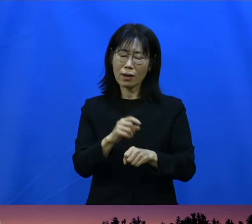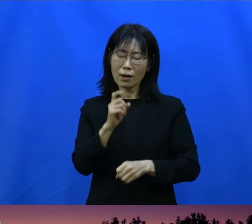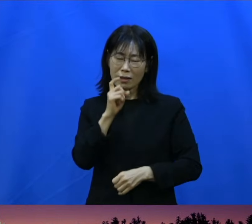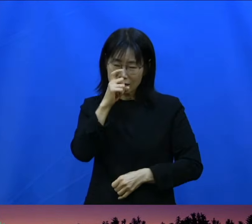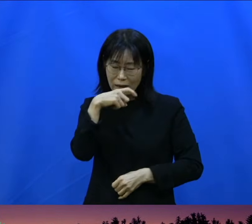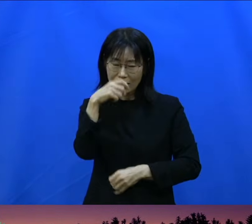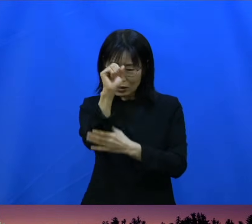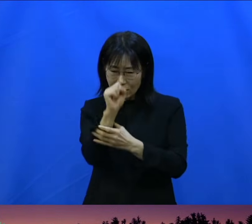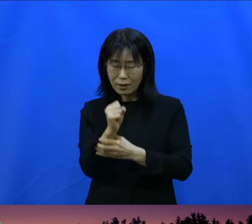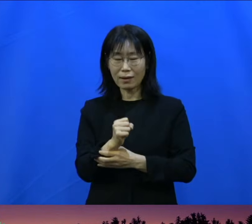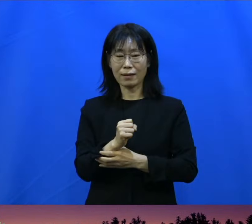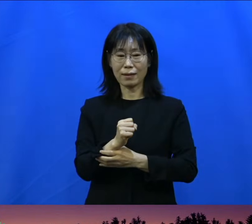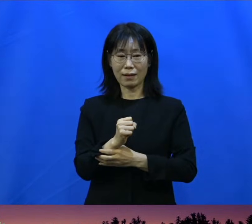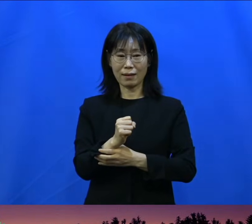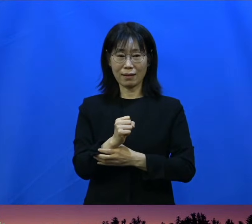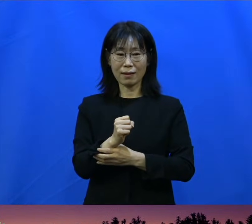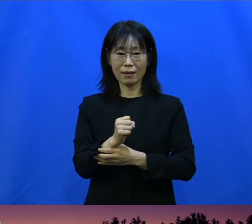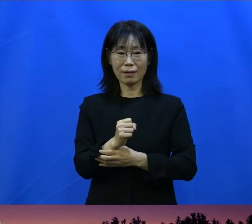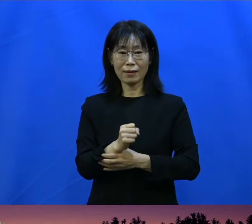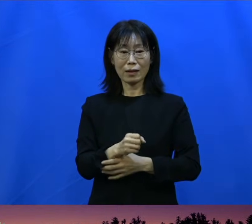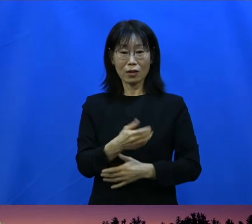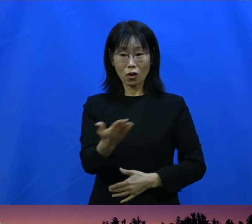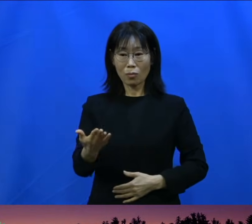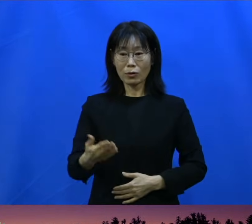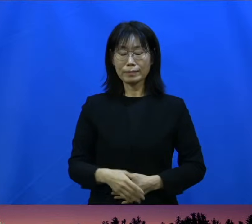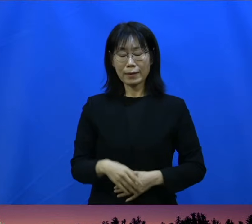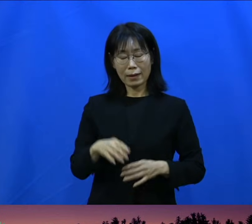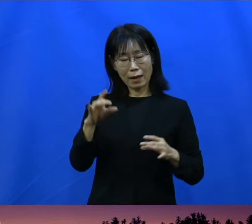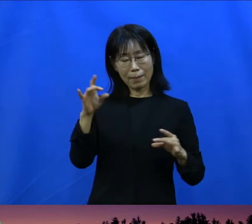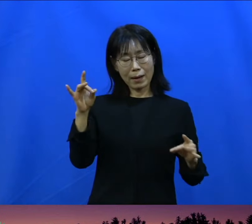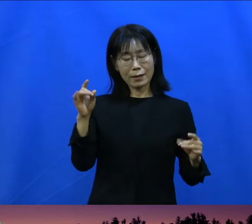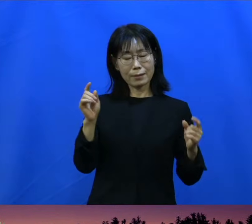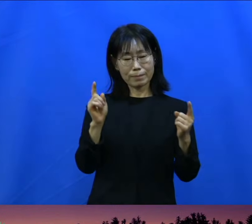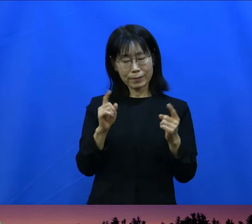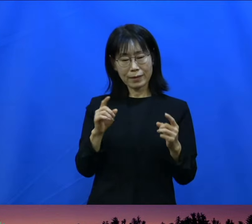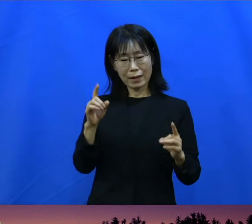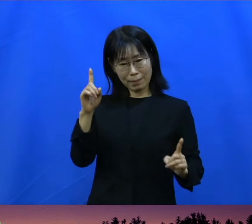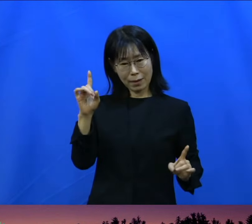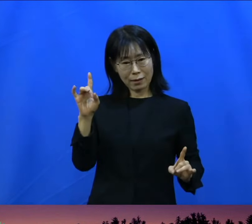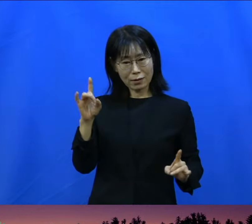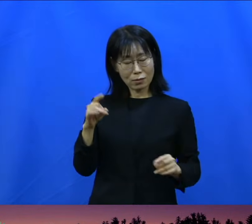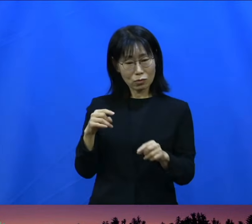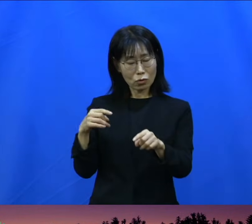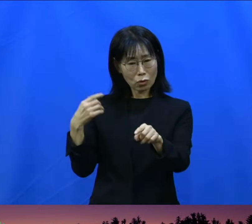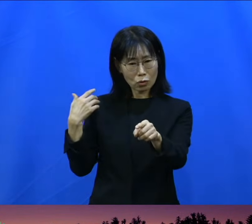여러분, 가만히 있으면요 괜찮아 보여요. 근데 말을 하는데 이 인간이 막 드러나.